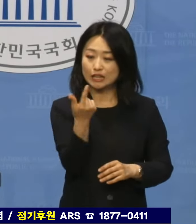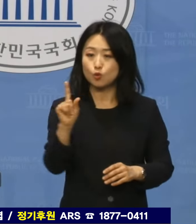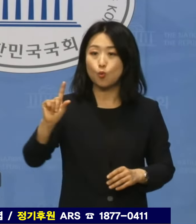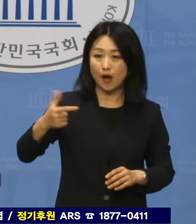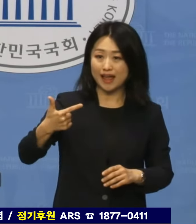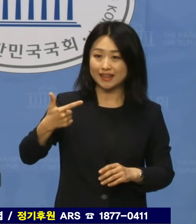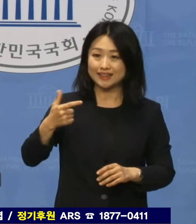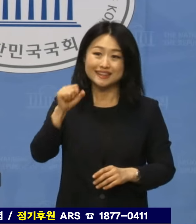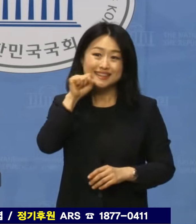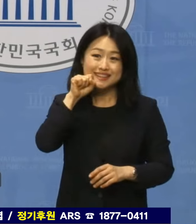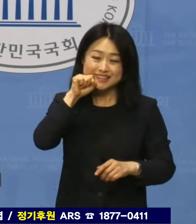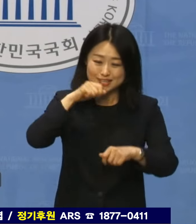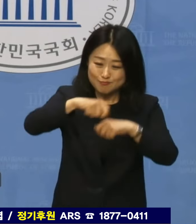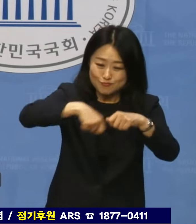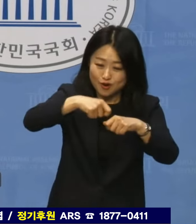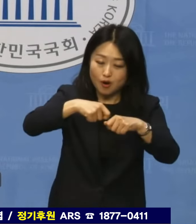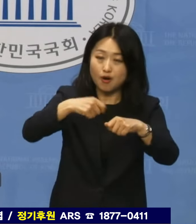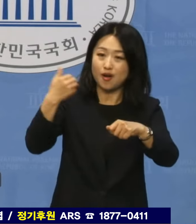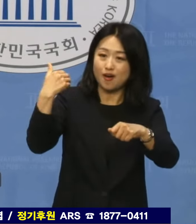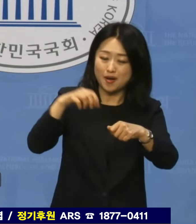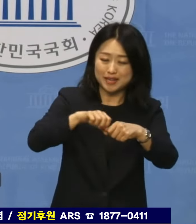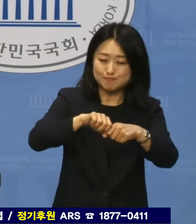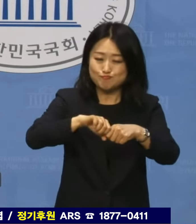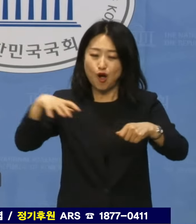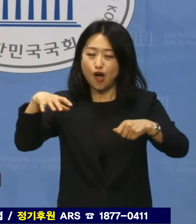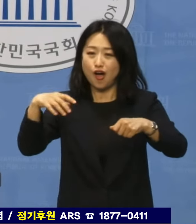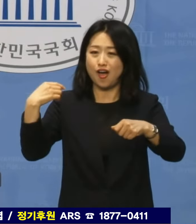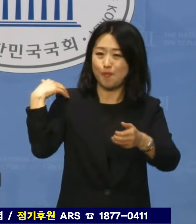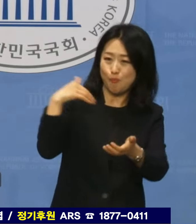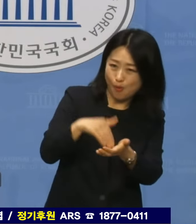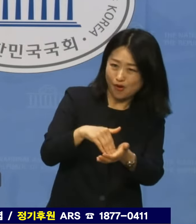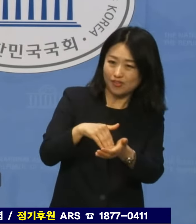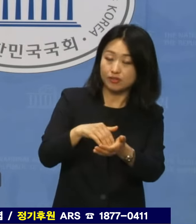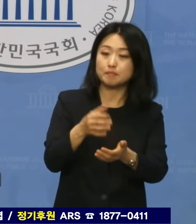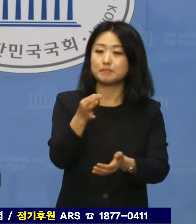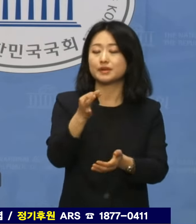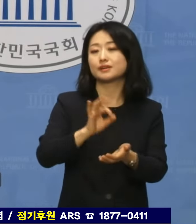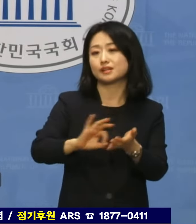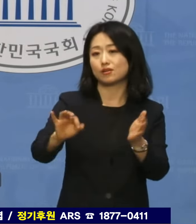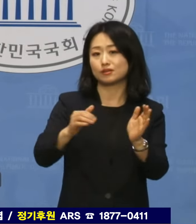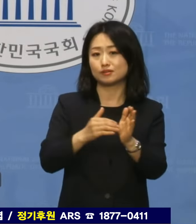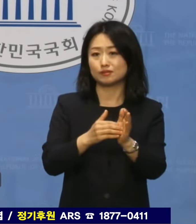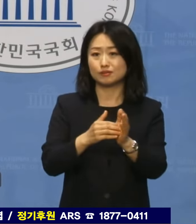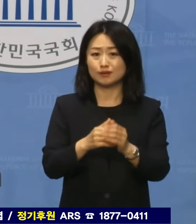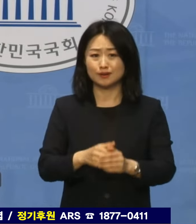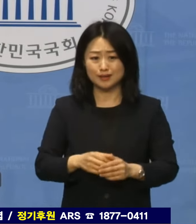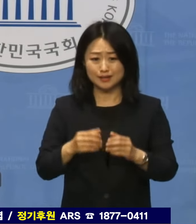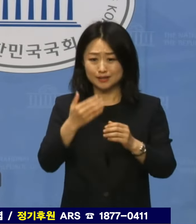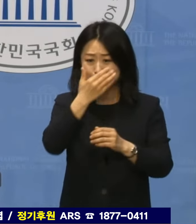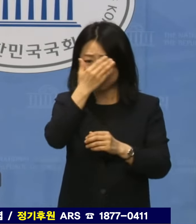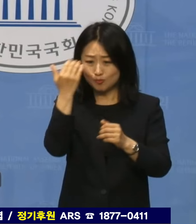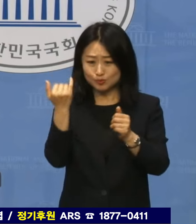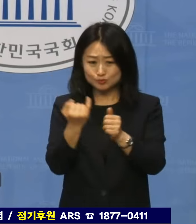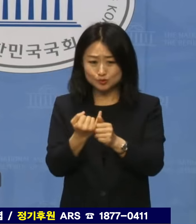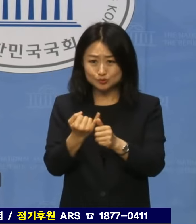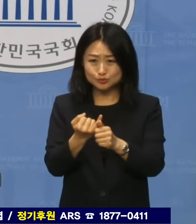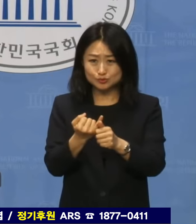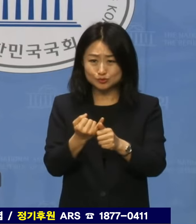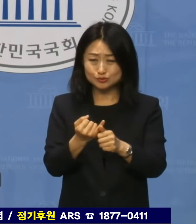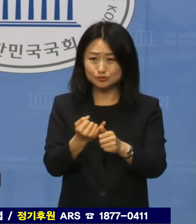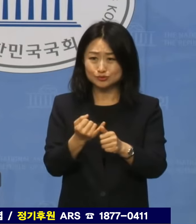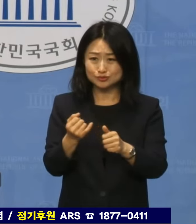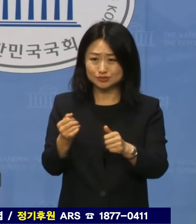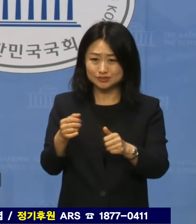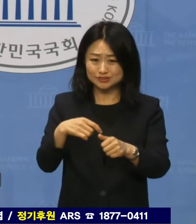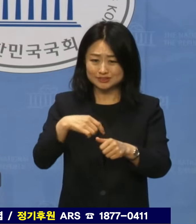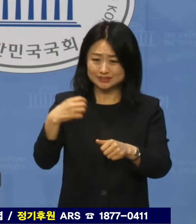1억 원을 편성했습니다. 왜 가임기의 젊은 부부들이 해당 수술을 받았는지부터 들여다봐야 하는 거